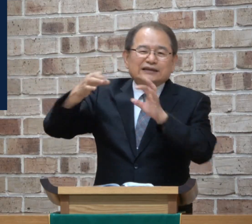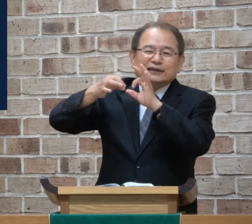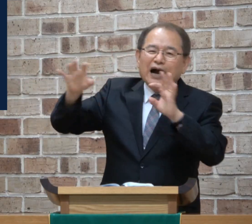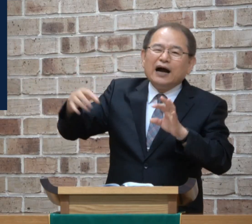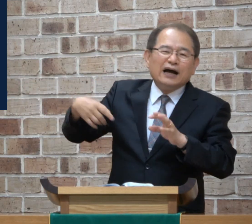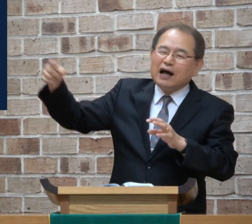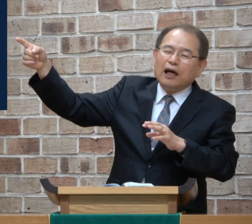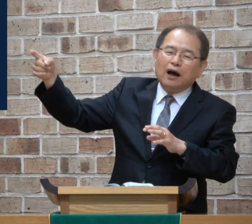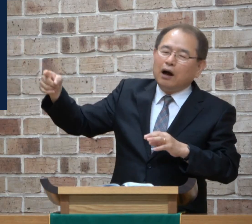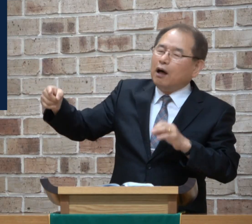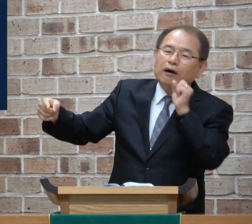것입니다.